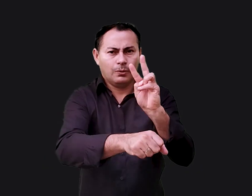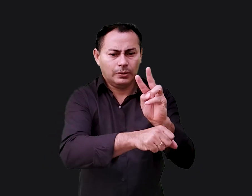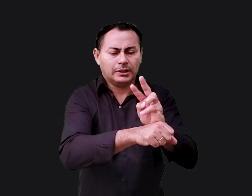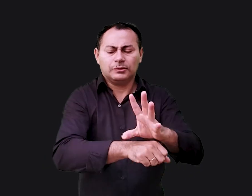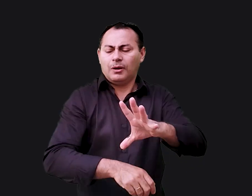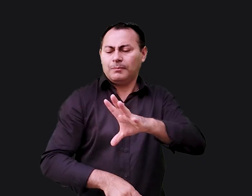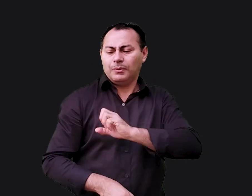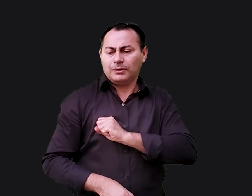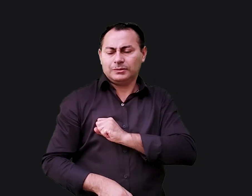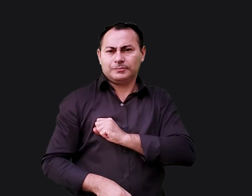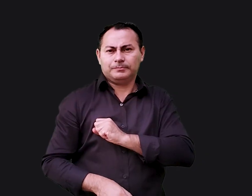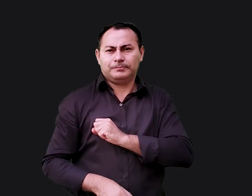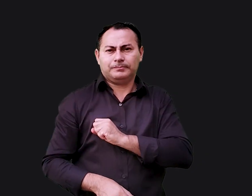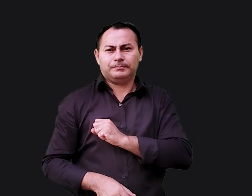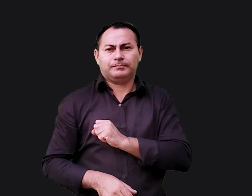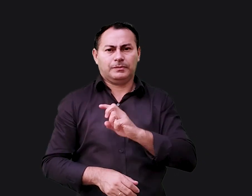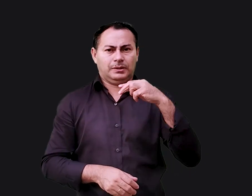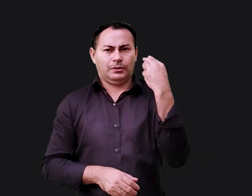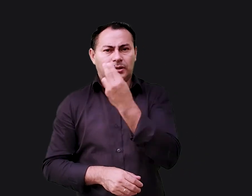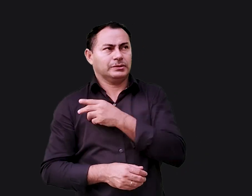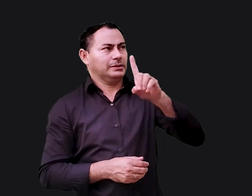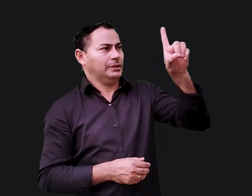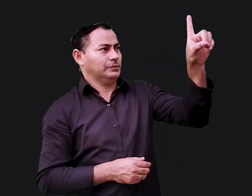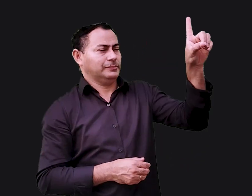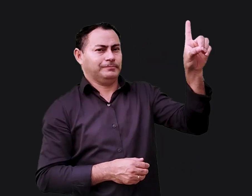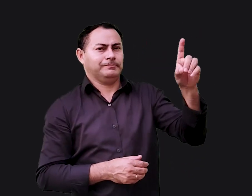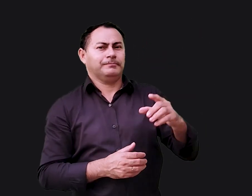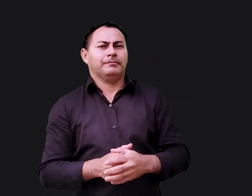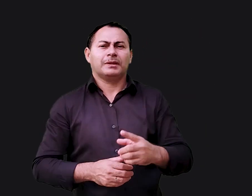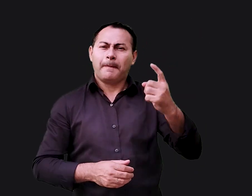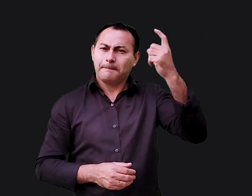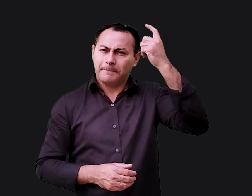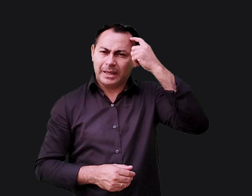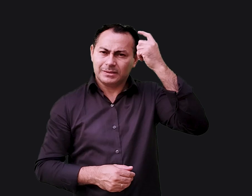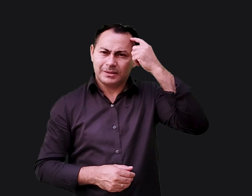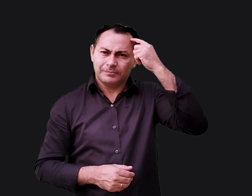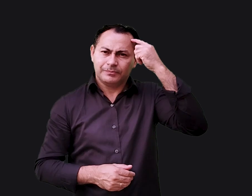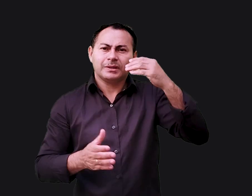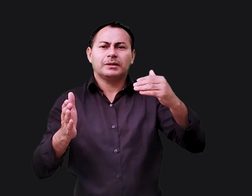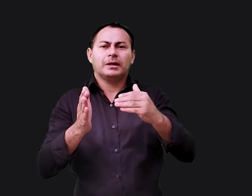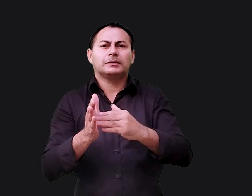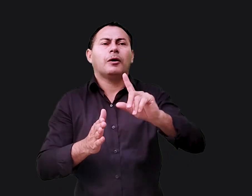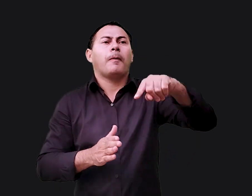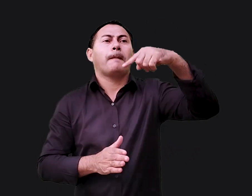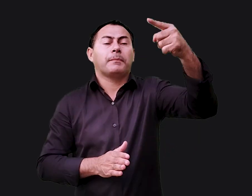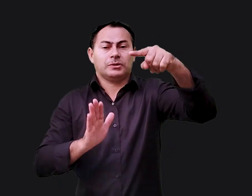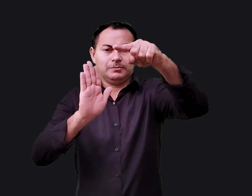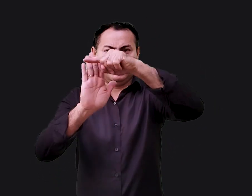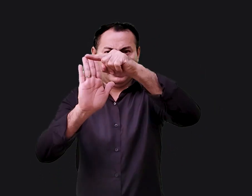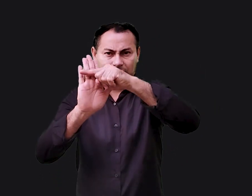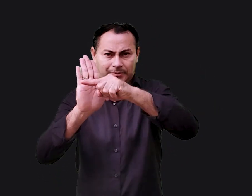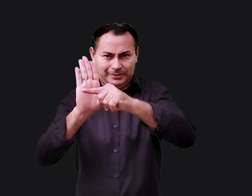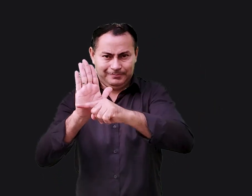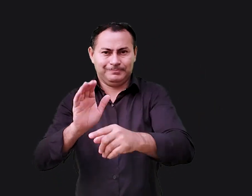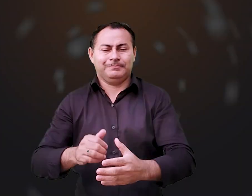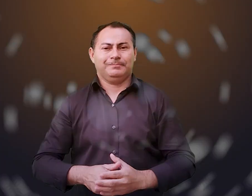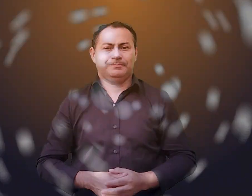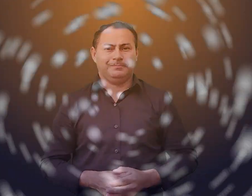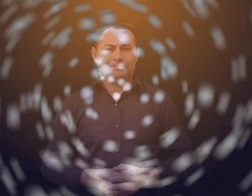o cuidado amoroso do nosso Deus e até o próximo programa